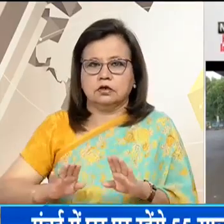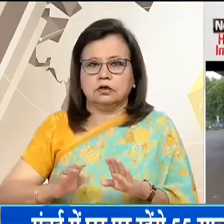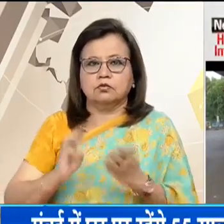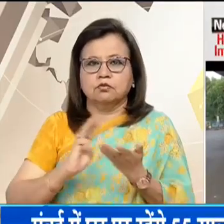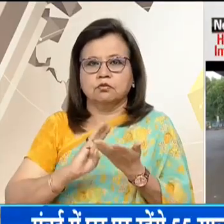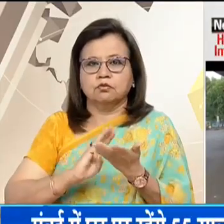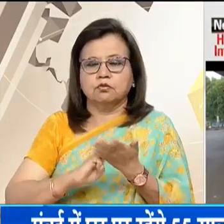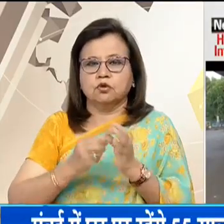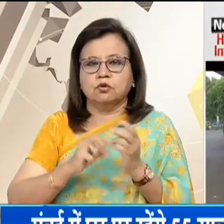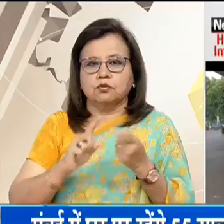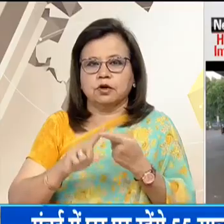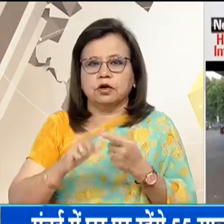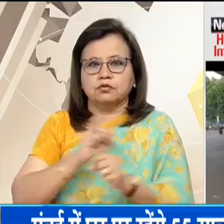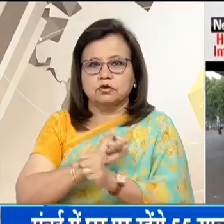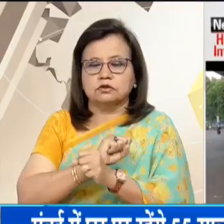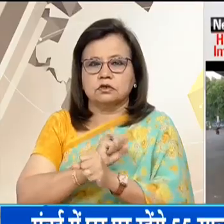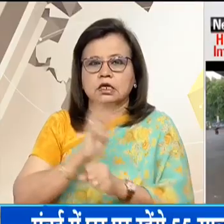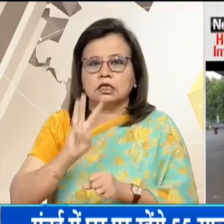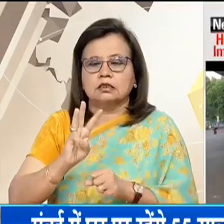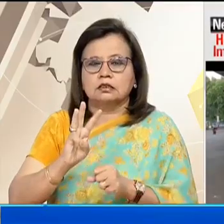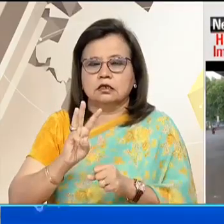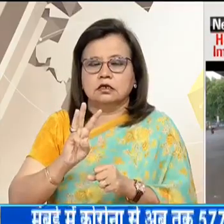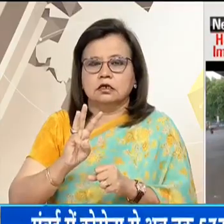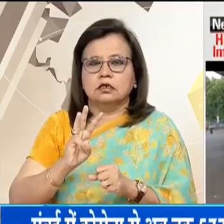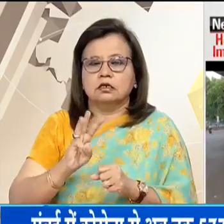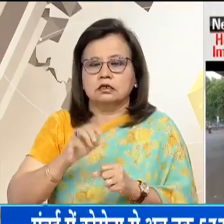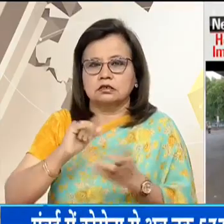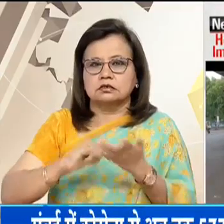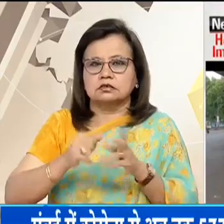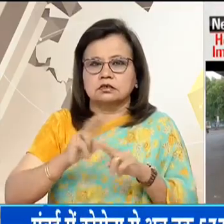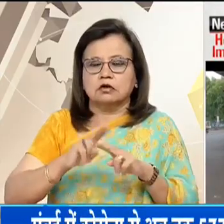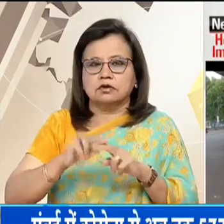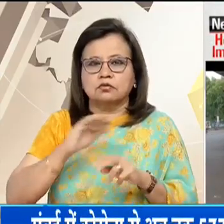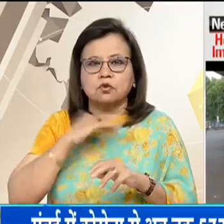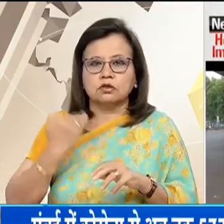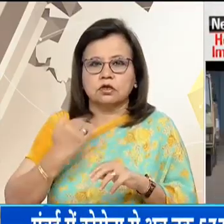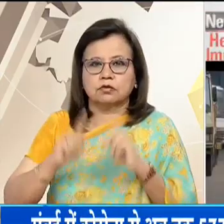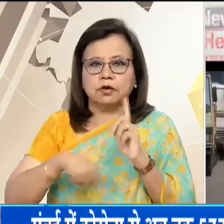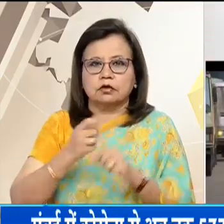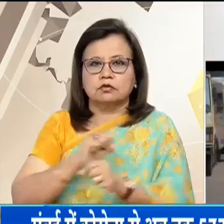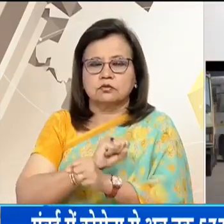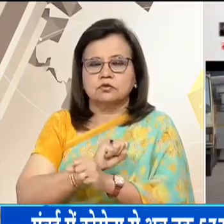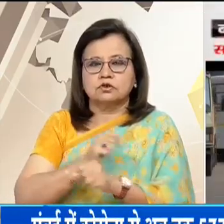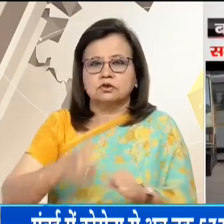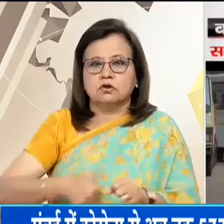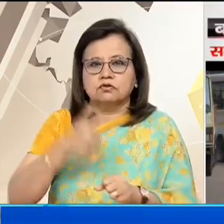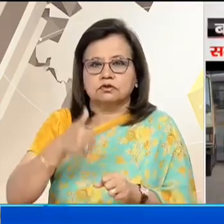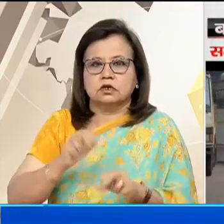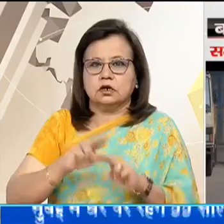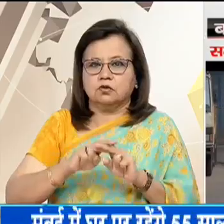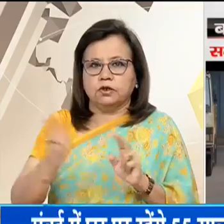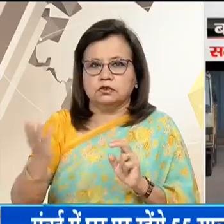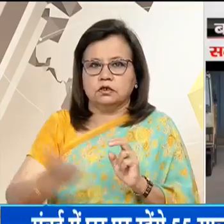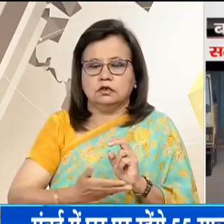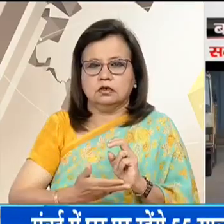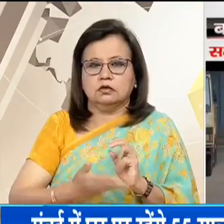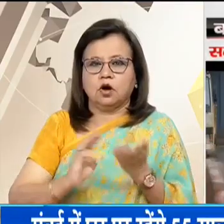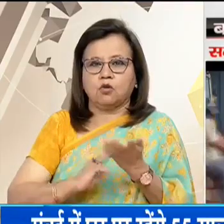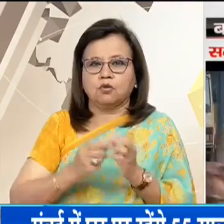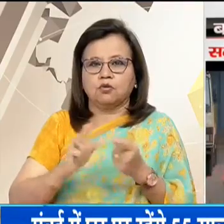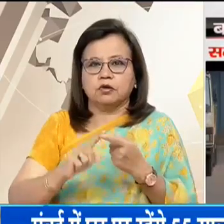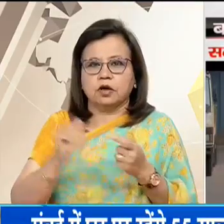किये जाएंगे मुंबाई पुलिस के तीन करमचारियों की मौत के बाद पुलिस कमिशनर ने ये फैसला